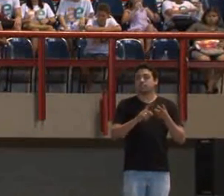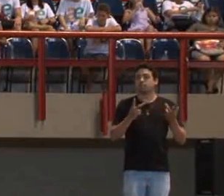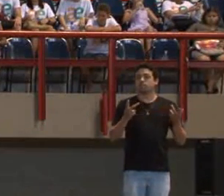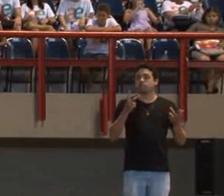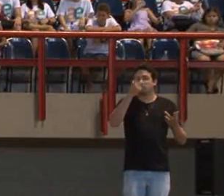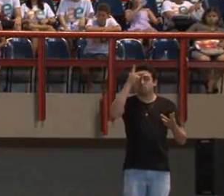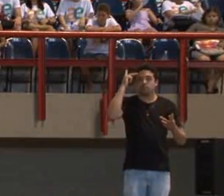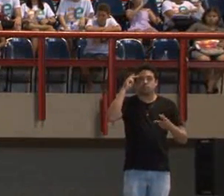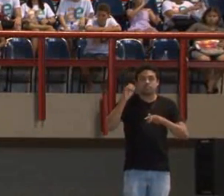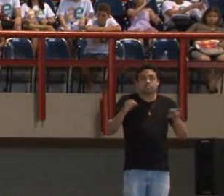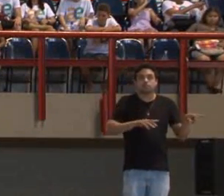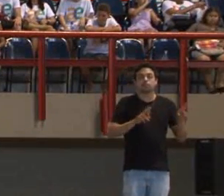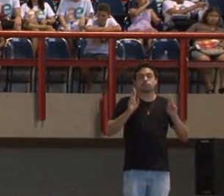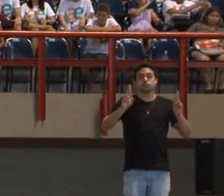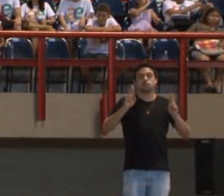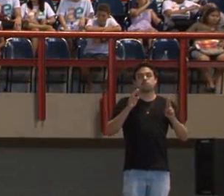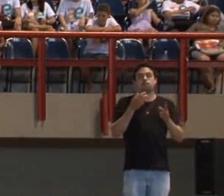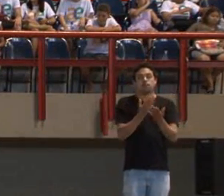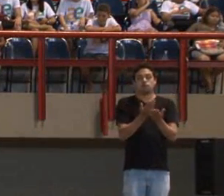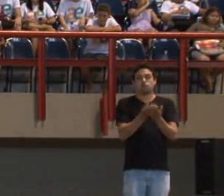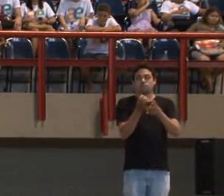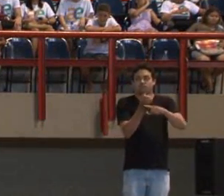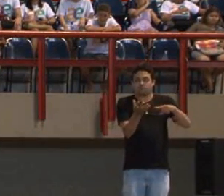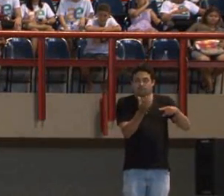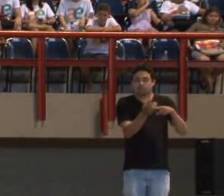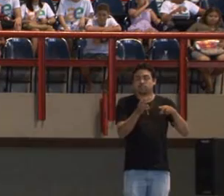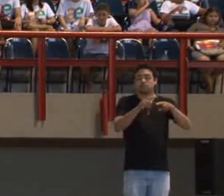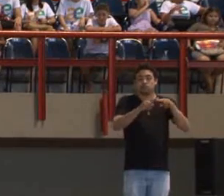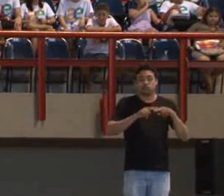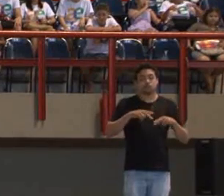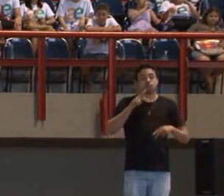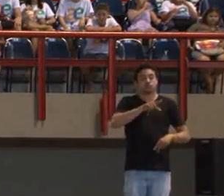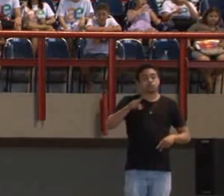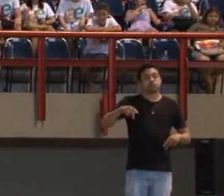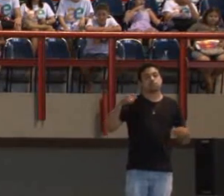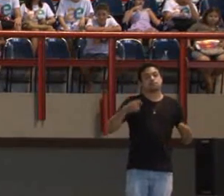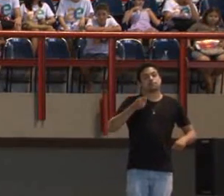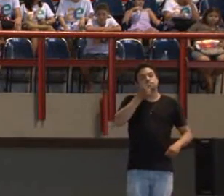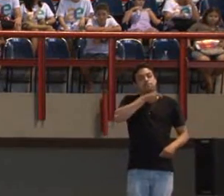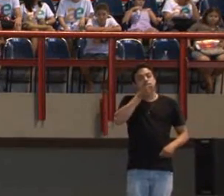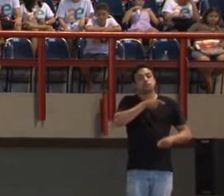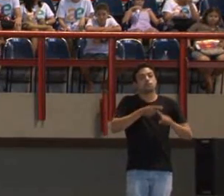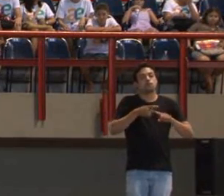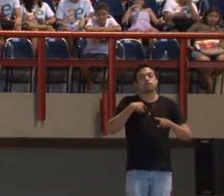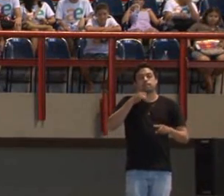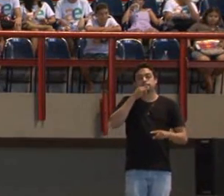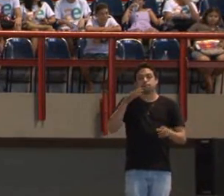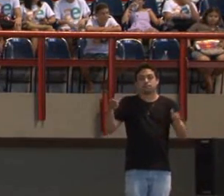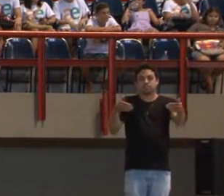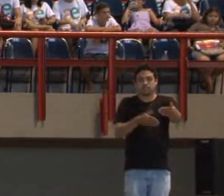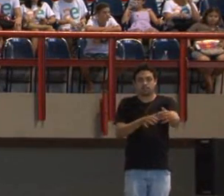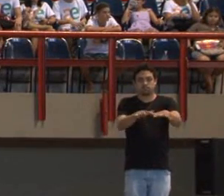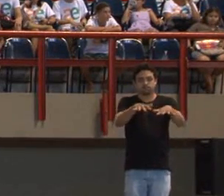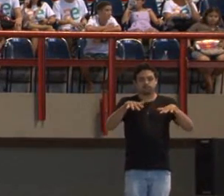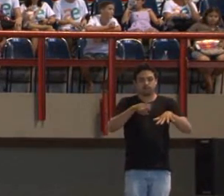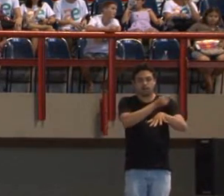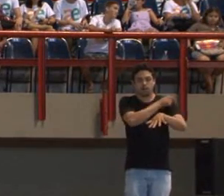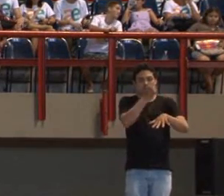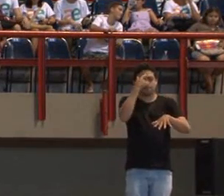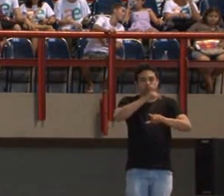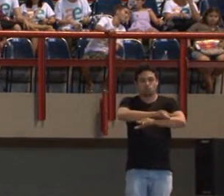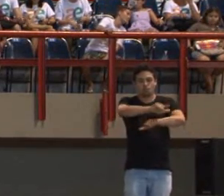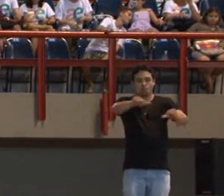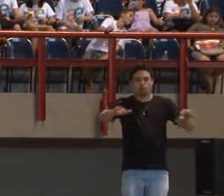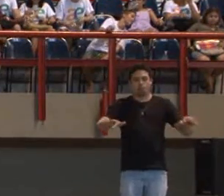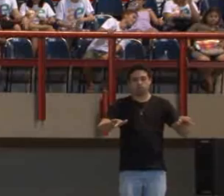esperando a aula de física. O professor de física tem um temor. A gente sempre acha que vai chegar na sala de aula e não vai encontrar